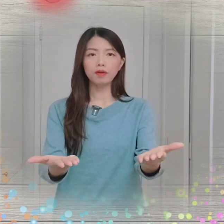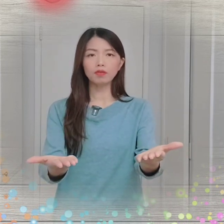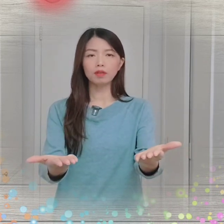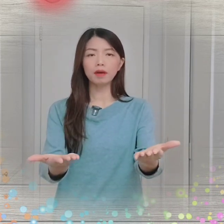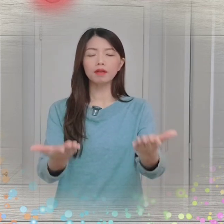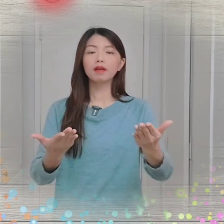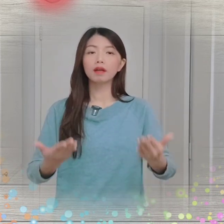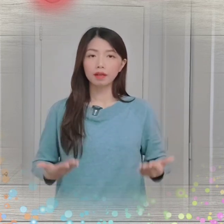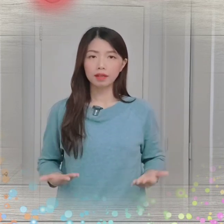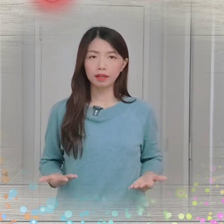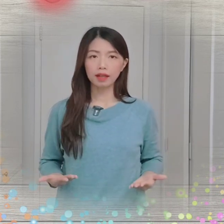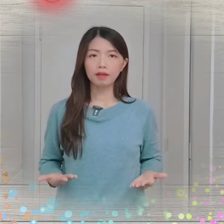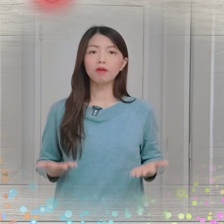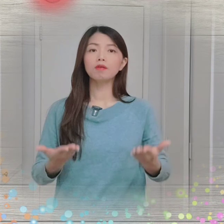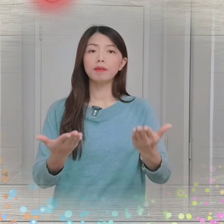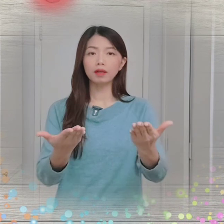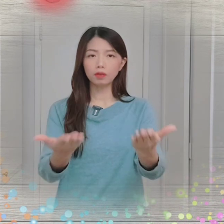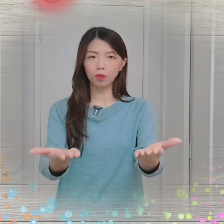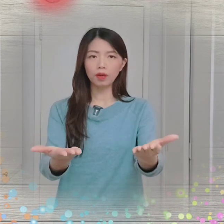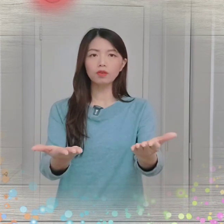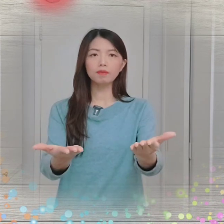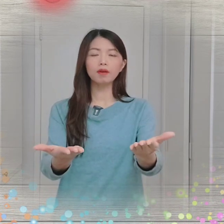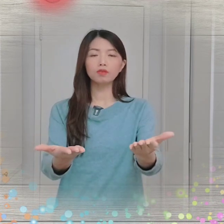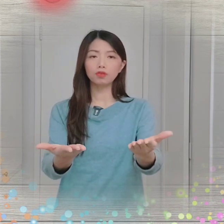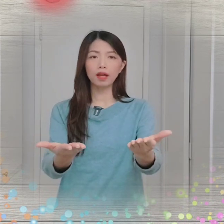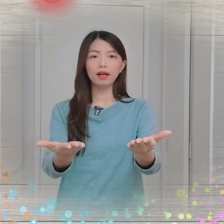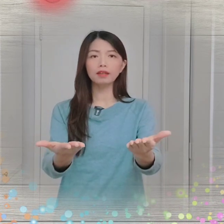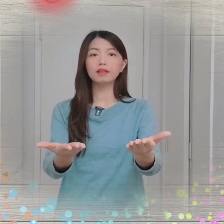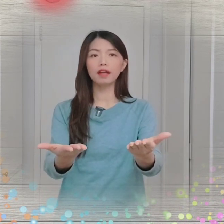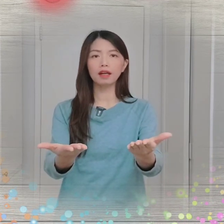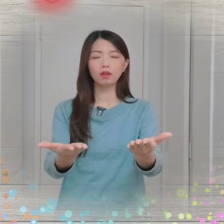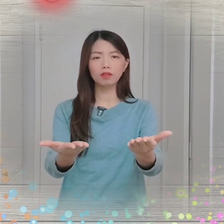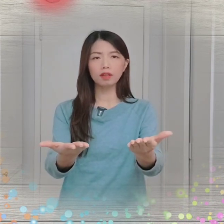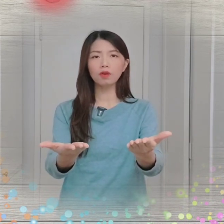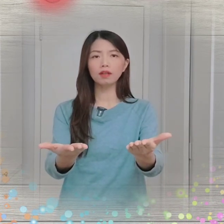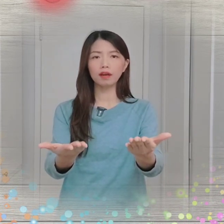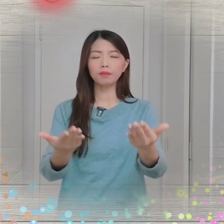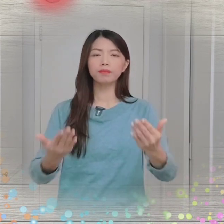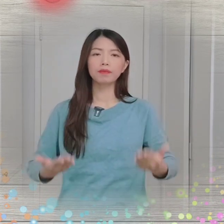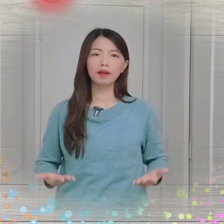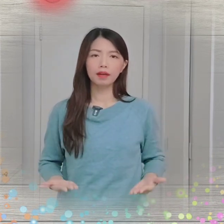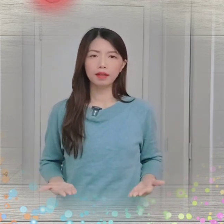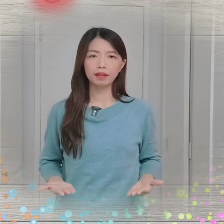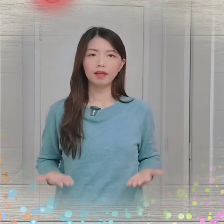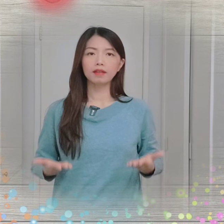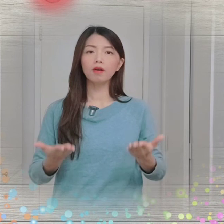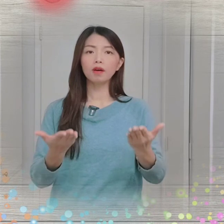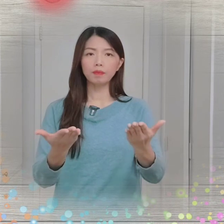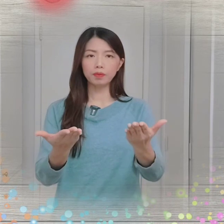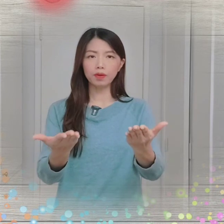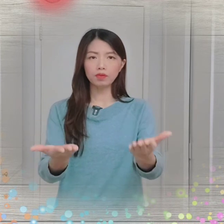손을 내밀어 주시면 이 상태에서 밖으로 해주시면 주다 드리다 이런 뜻의 수어가 돼요. 이